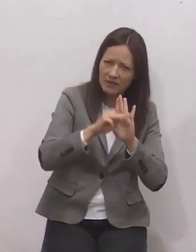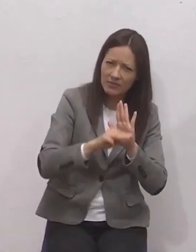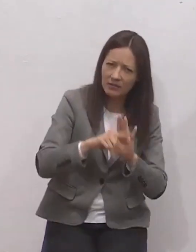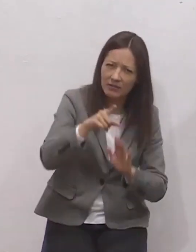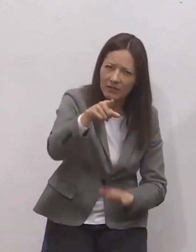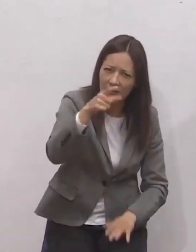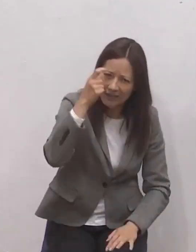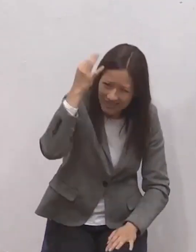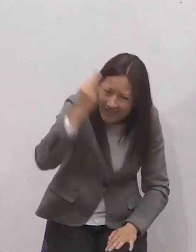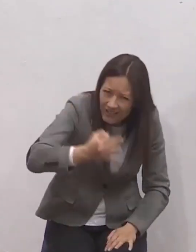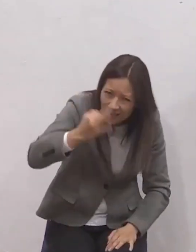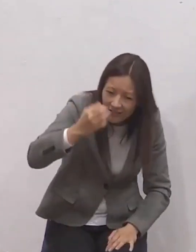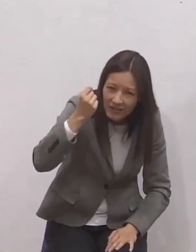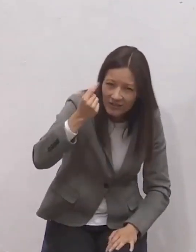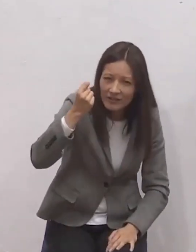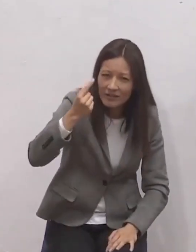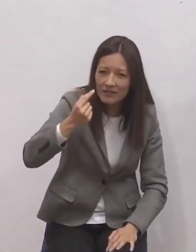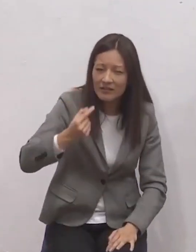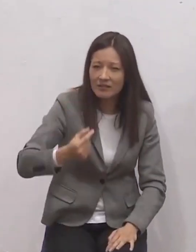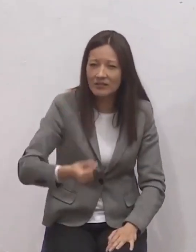¿Lo entendió? ¿De verdad lo entendió?